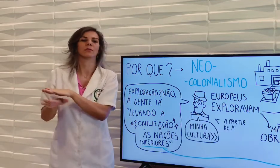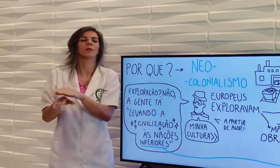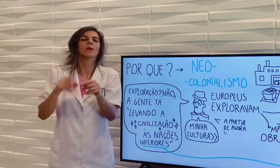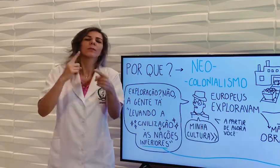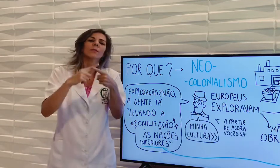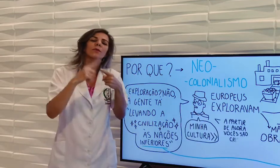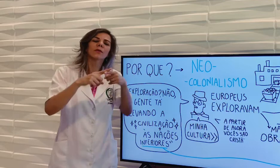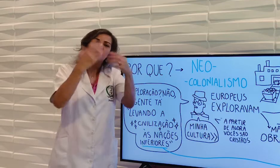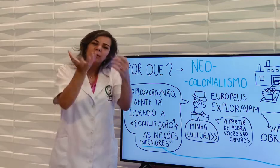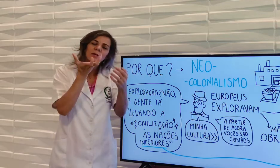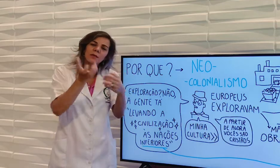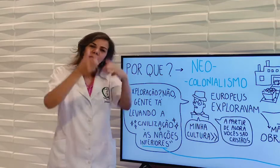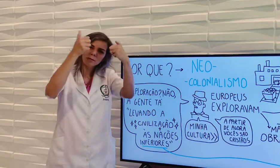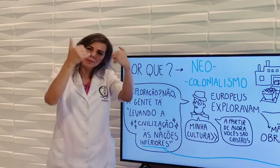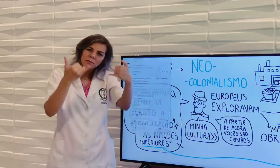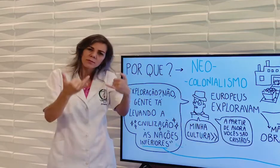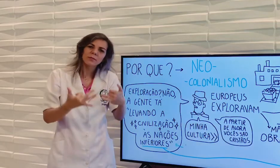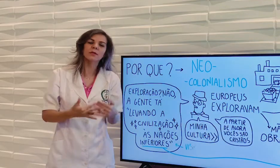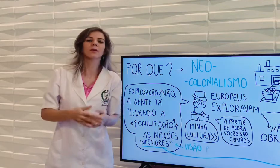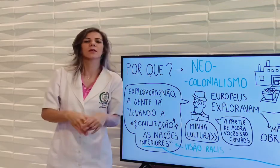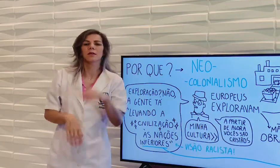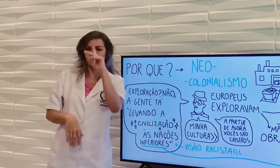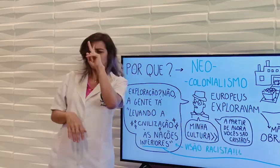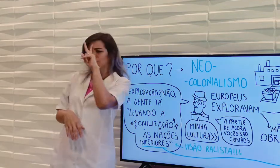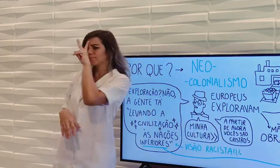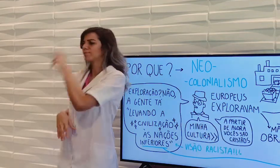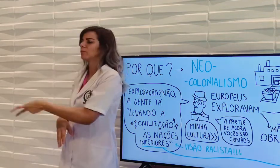simplesmente implantavam a força cultura deles sobre outros povos.